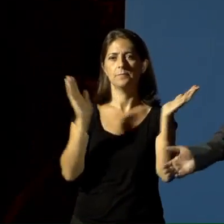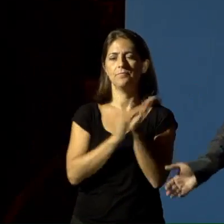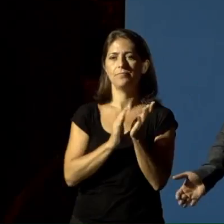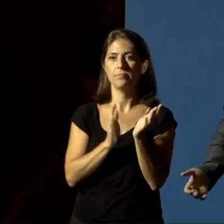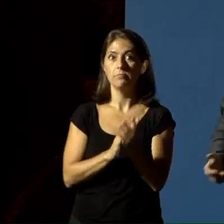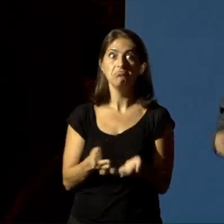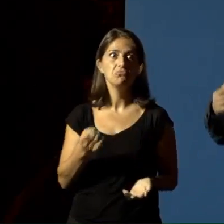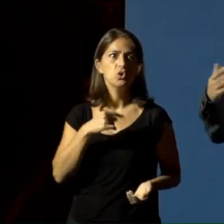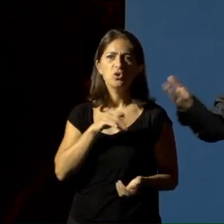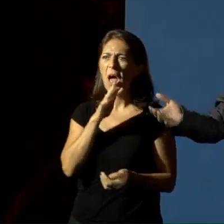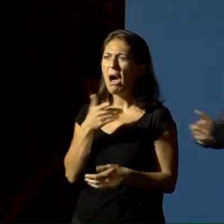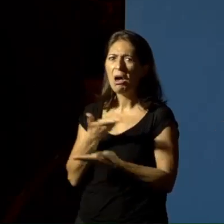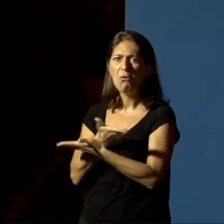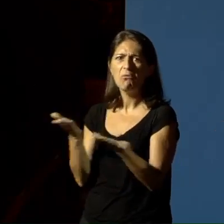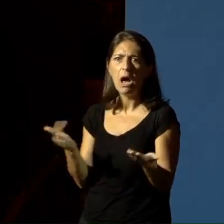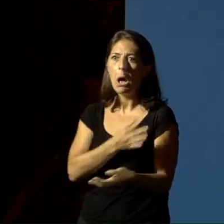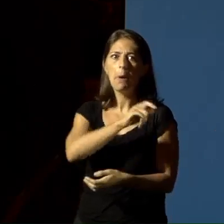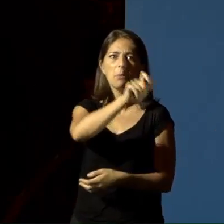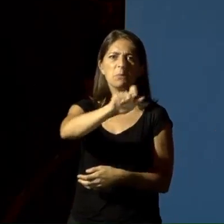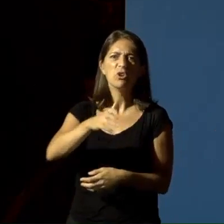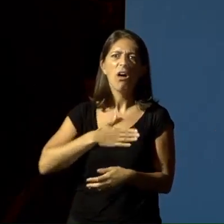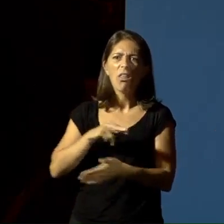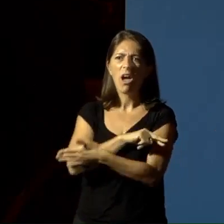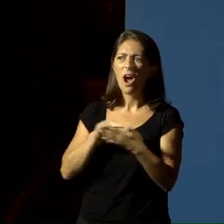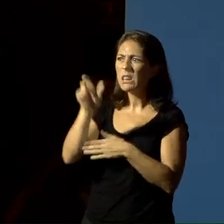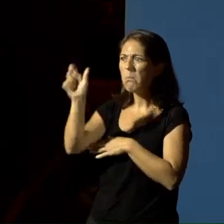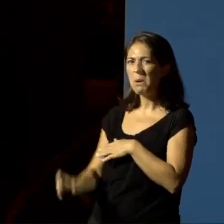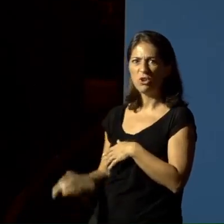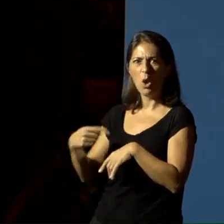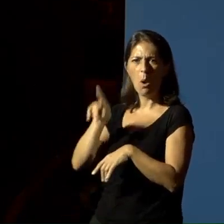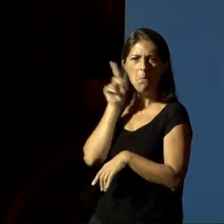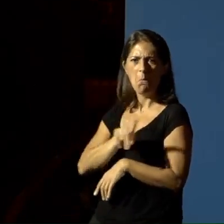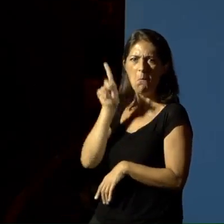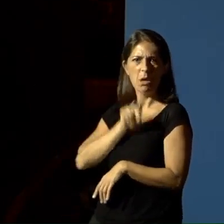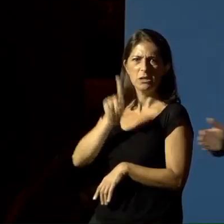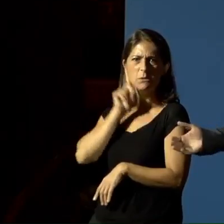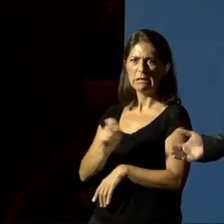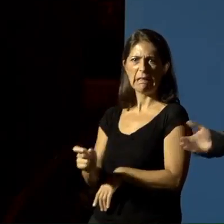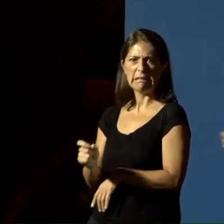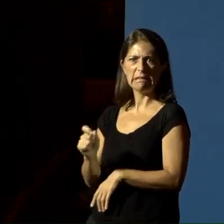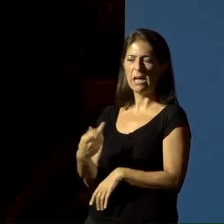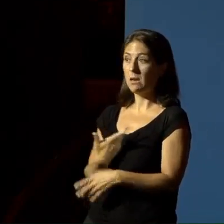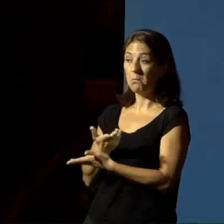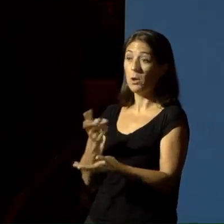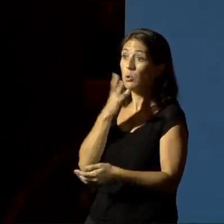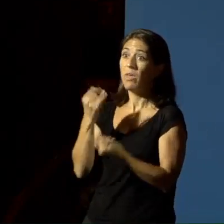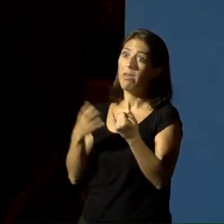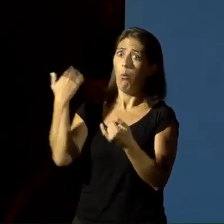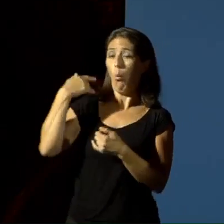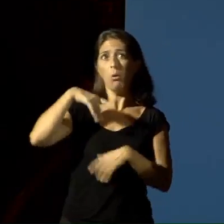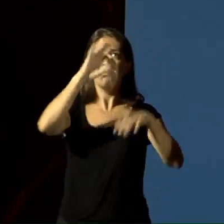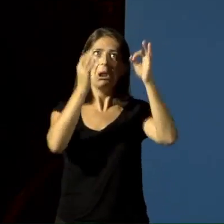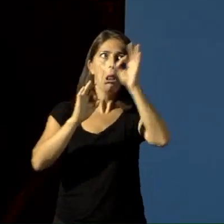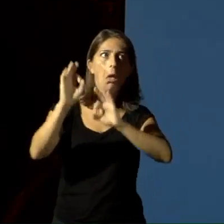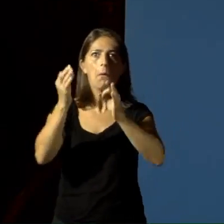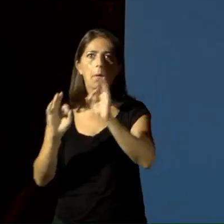Como vamos a confiar, como vai confiar o pobo de Galicia nunha persoa que minte por sistema, que decía que só sabía que había neve,